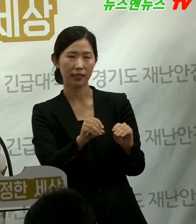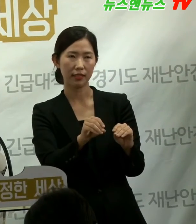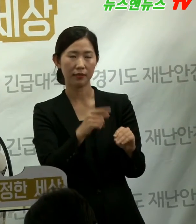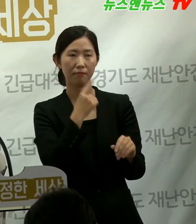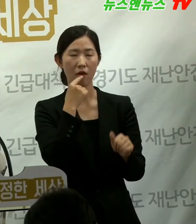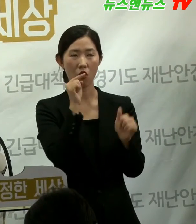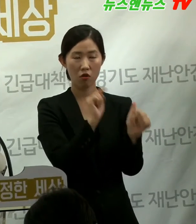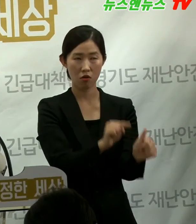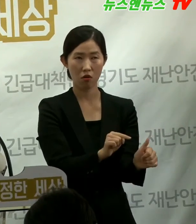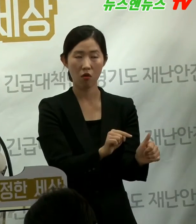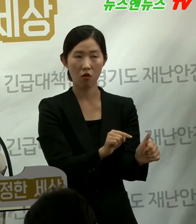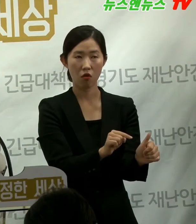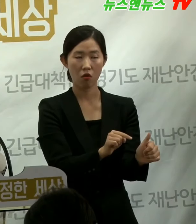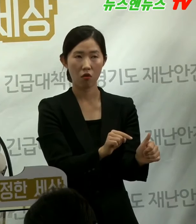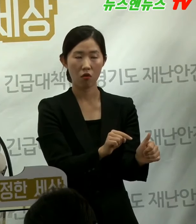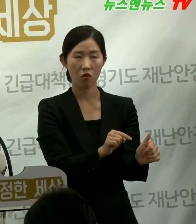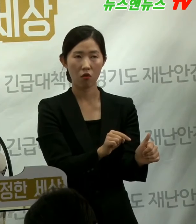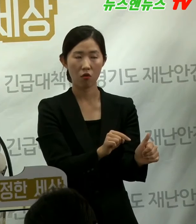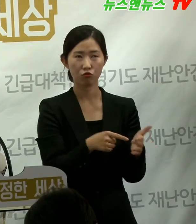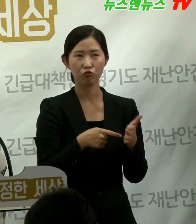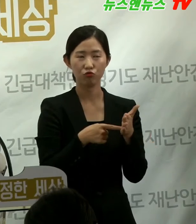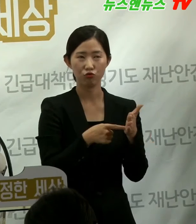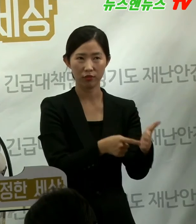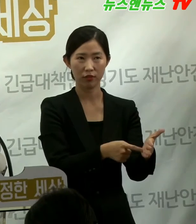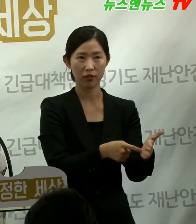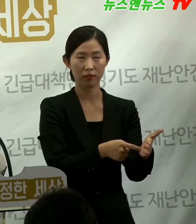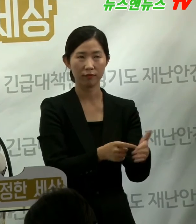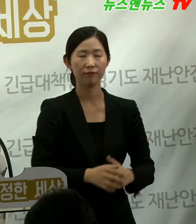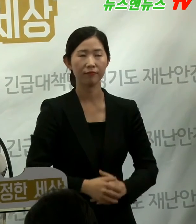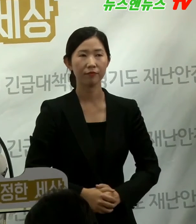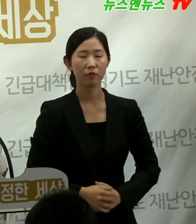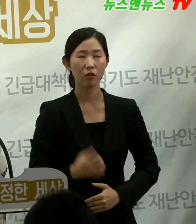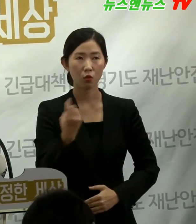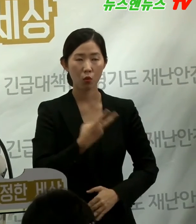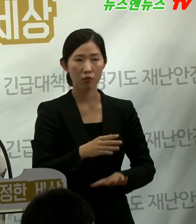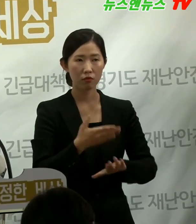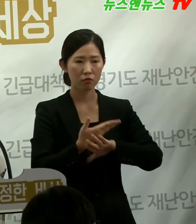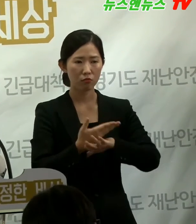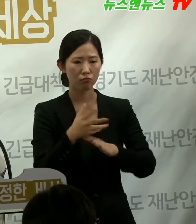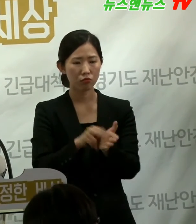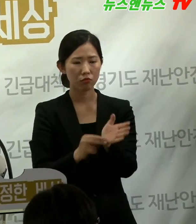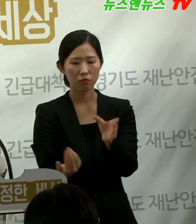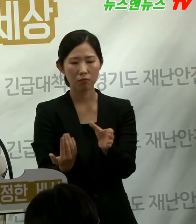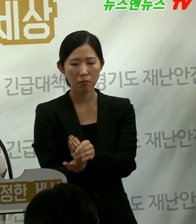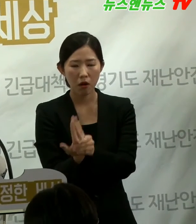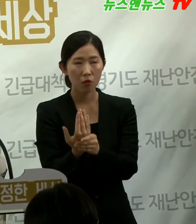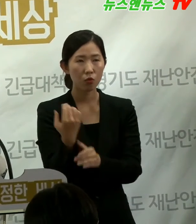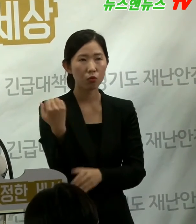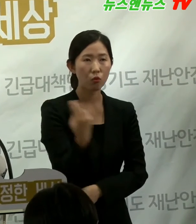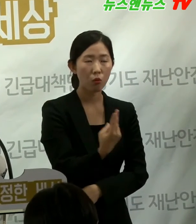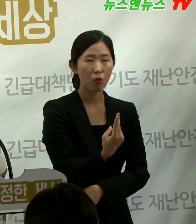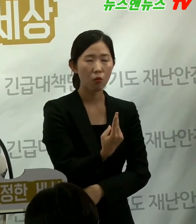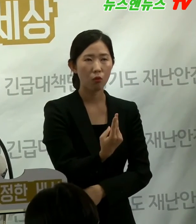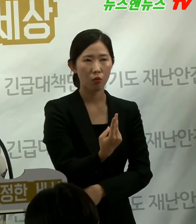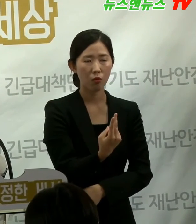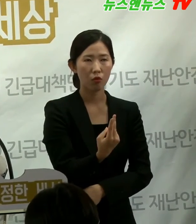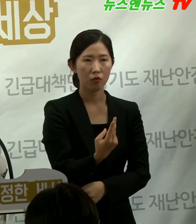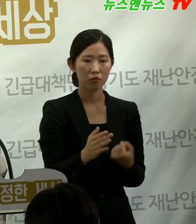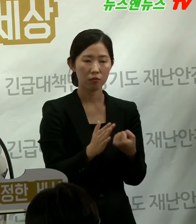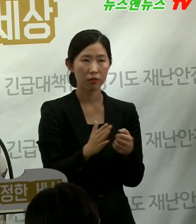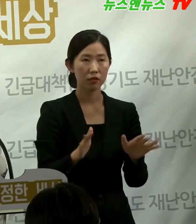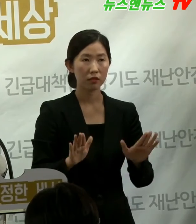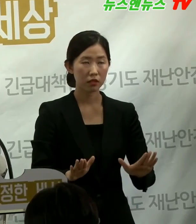대해서 후회를 하지 않는지 묻고 싶고요. 제2사태 예방을 위해서 전면적으로 집회 금지 명령을